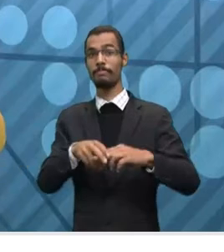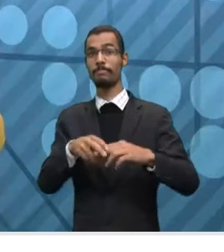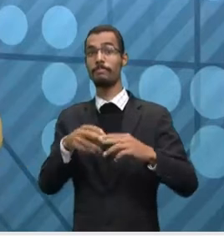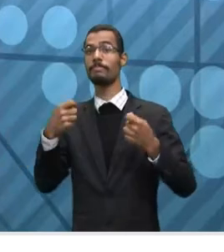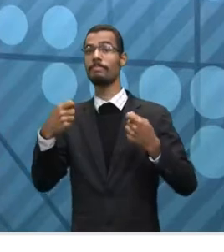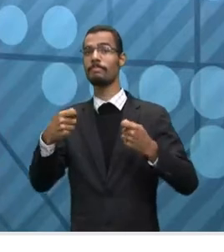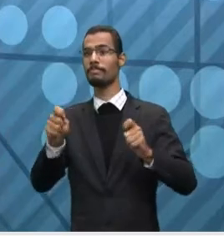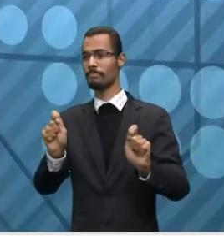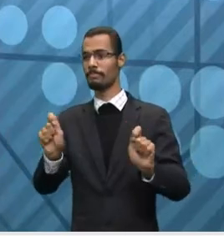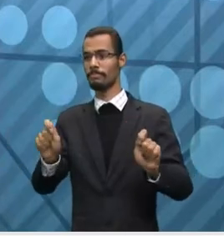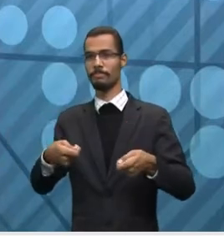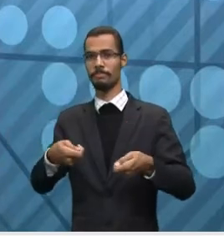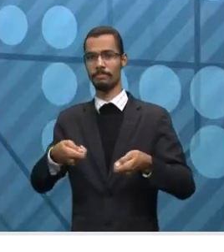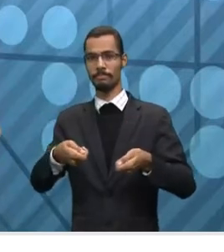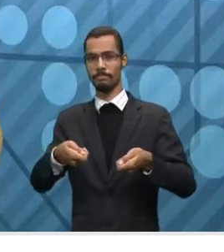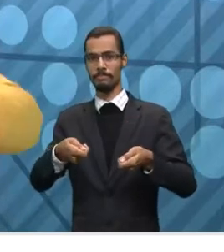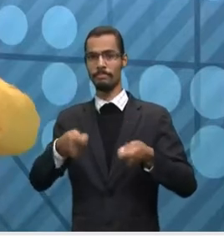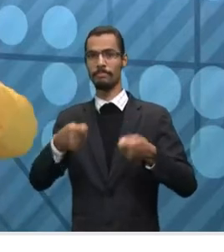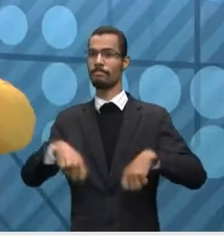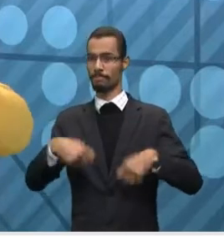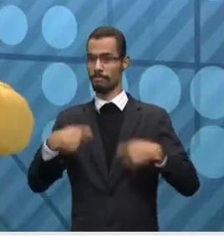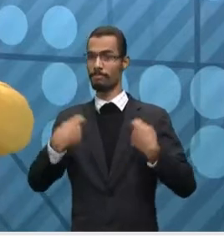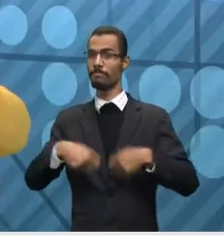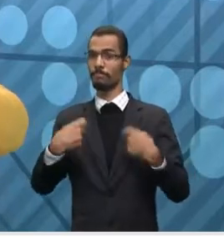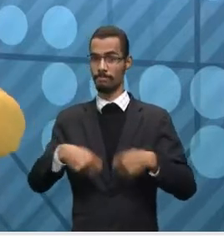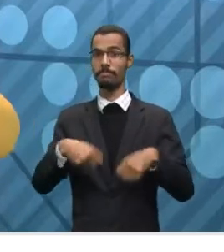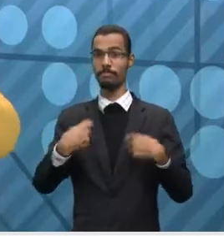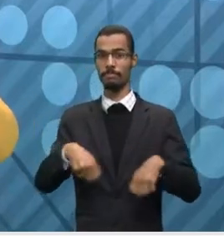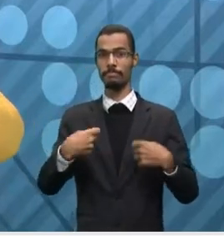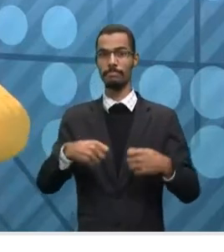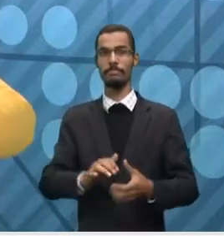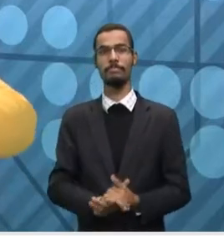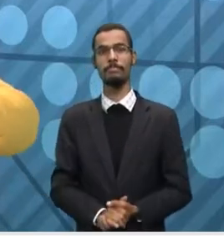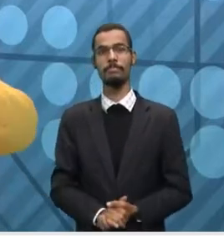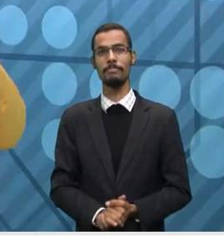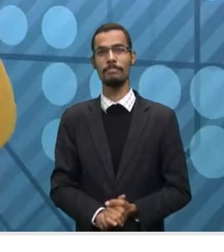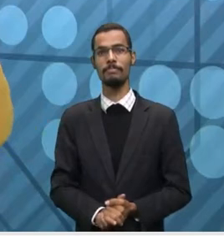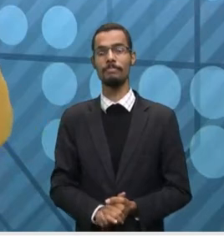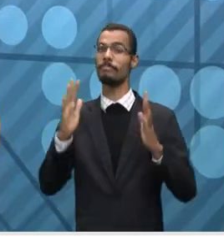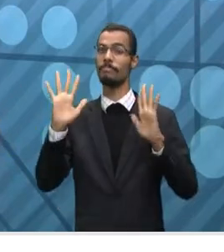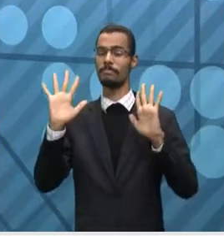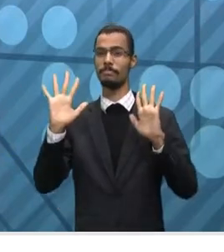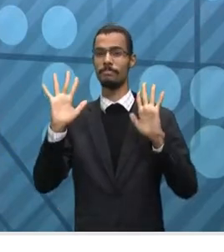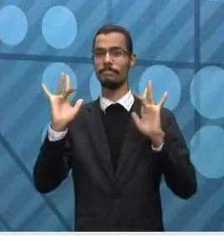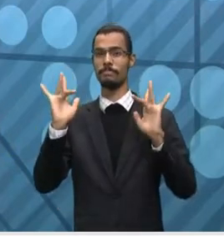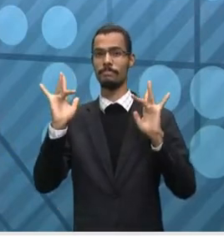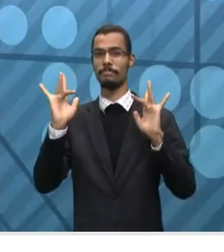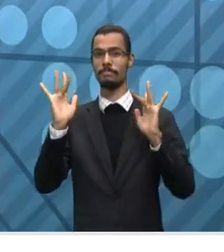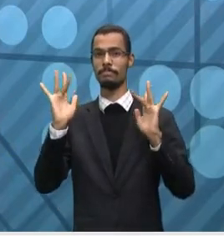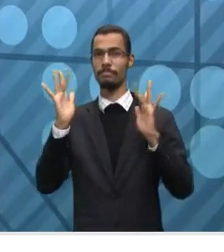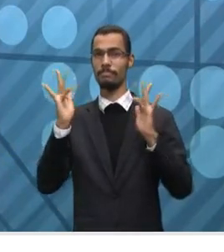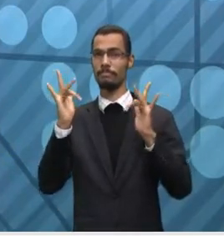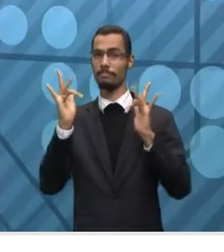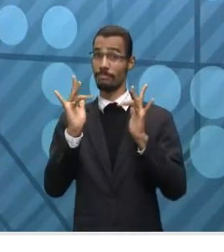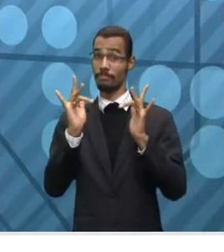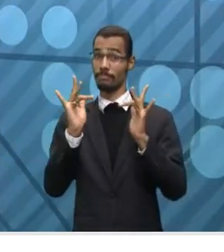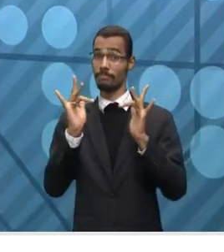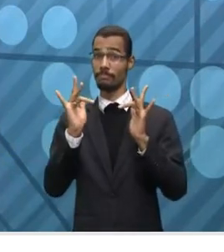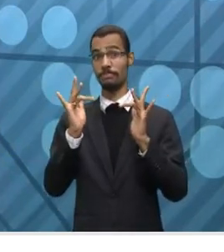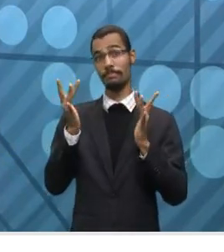Depois, precisar, esta configuração, precisar. E namorar, os médios,